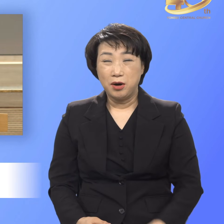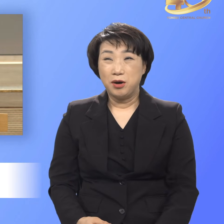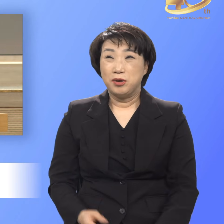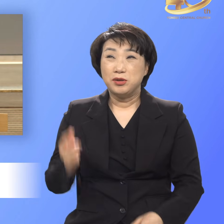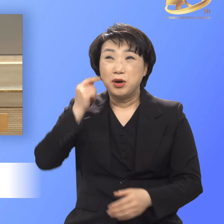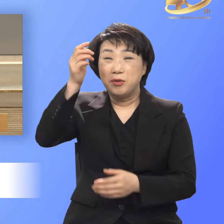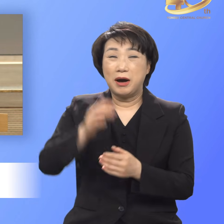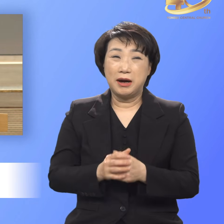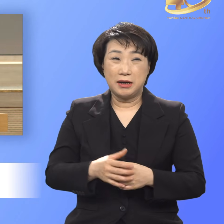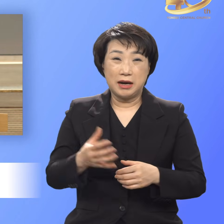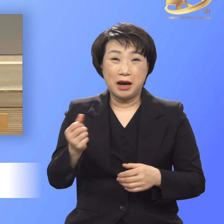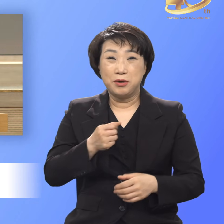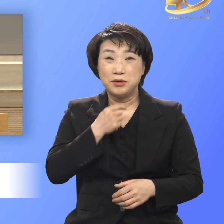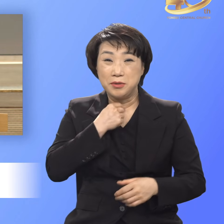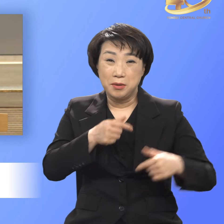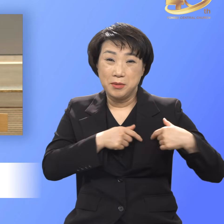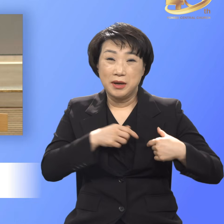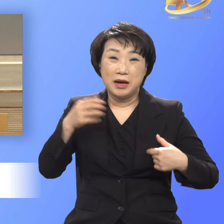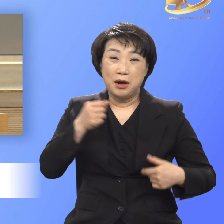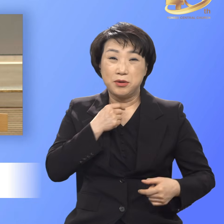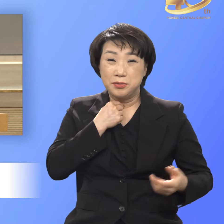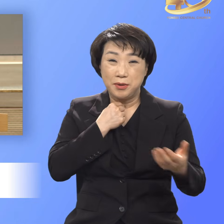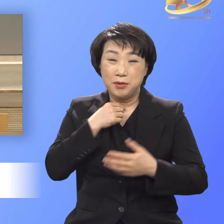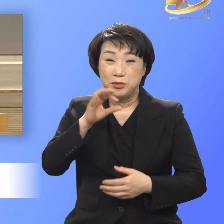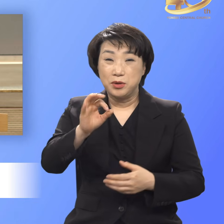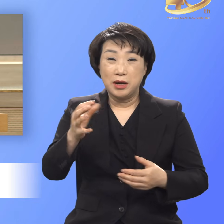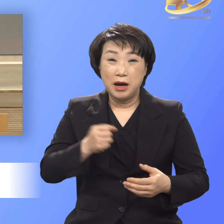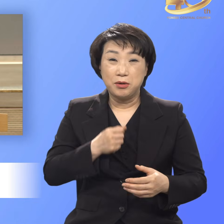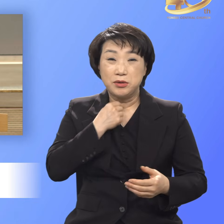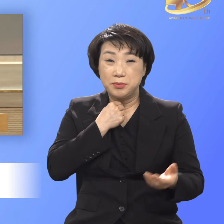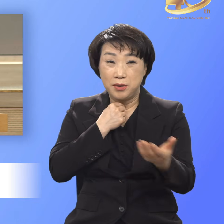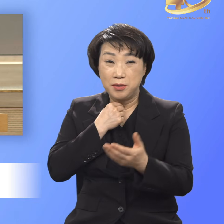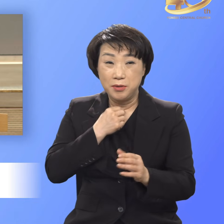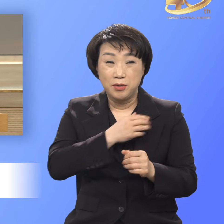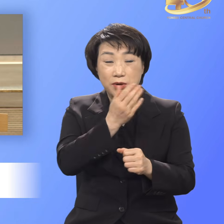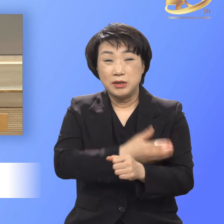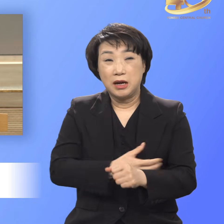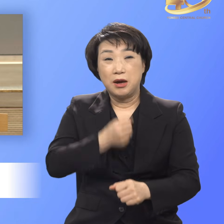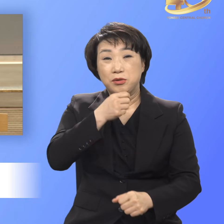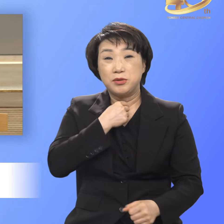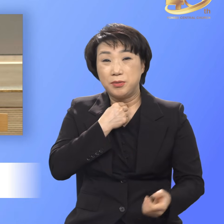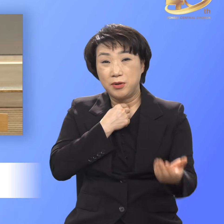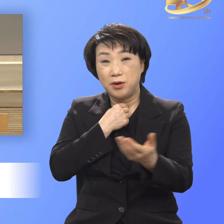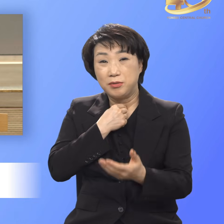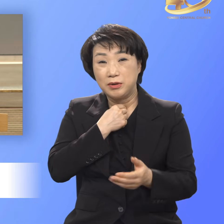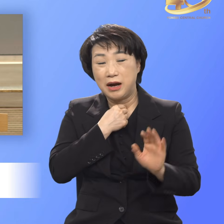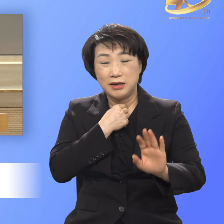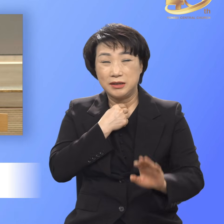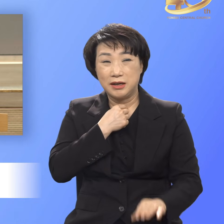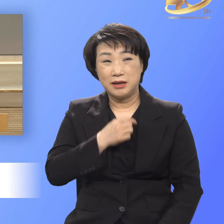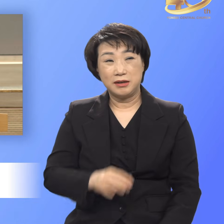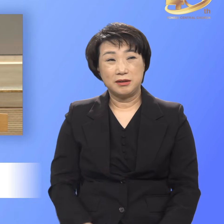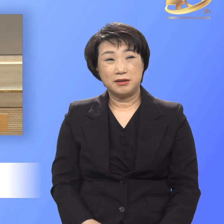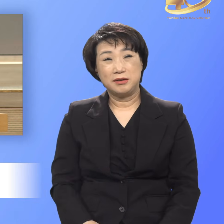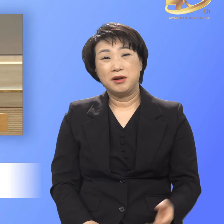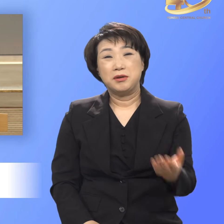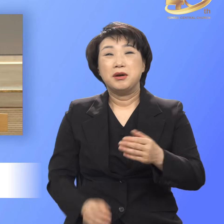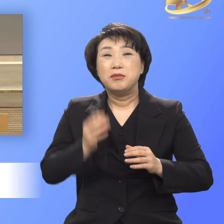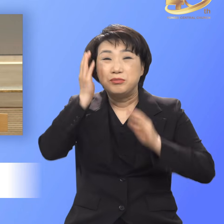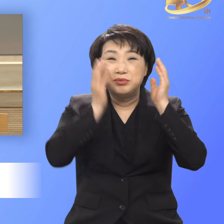영광을 가지려고 명예를 가지려고 들고 돈을 가지려고 오고 권세를 가지려고 오지. 그 풀의 꽃과 같다는